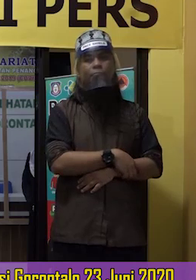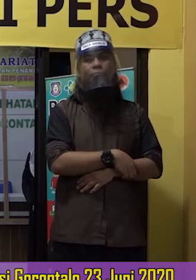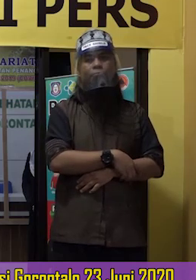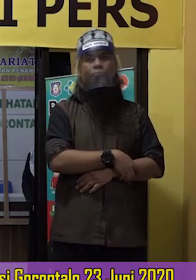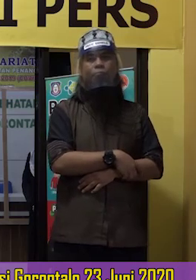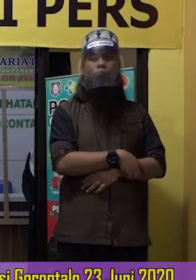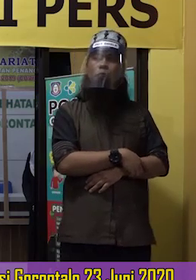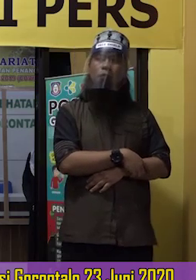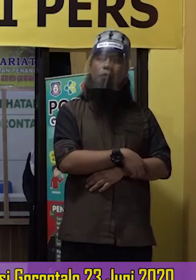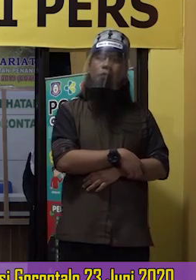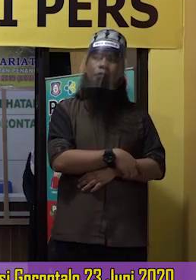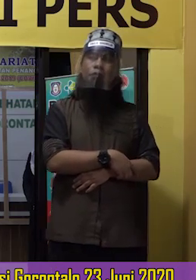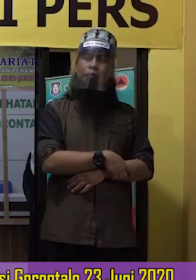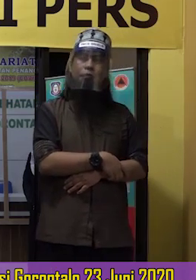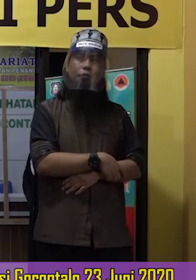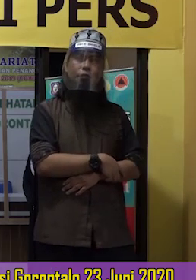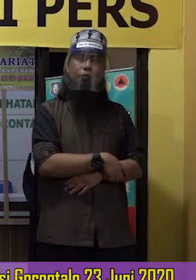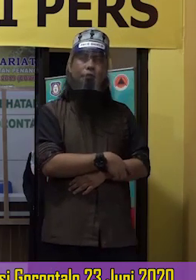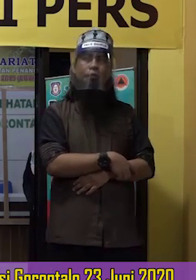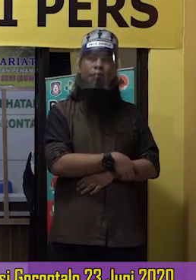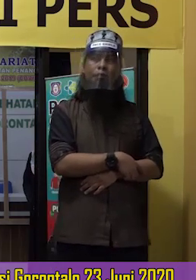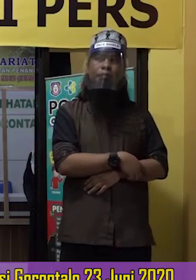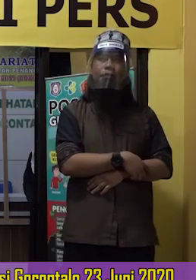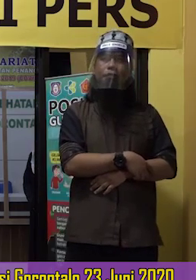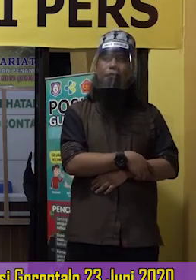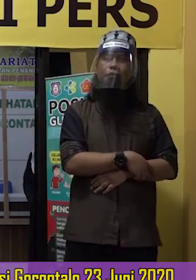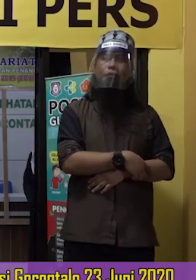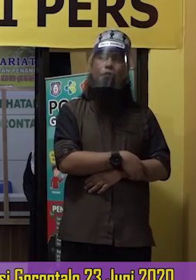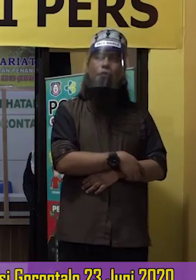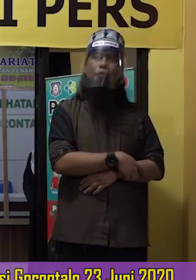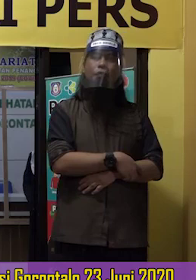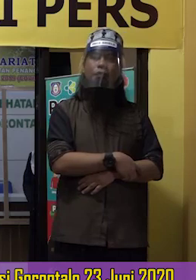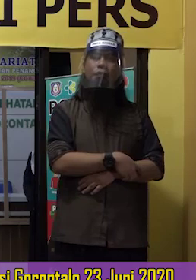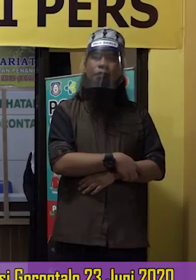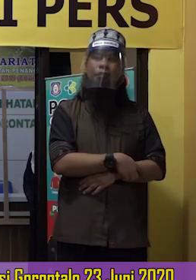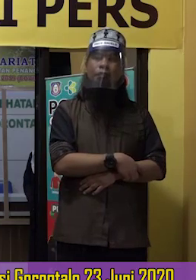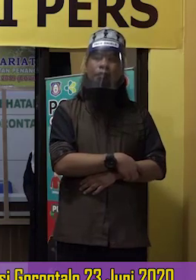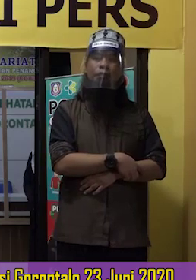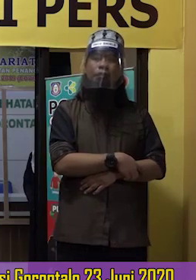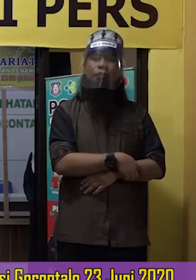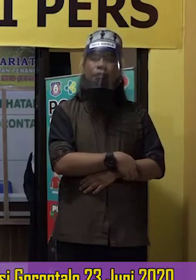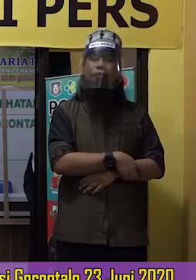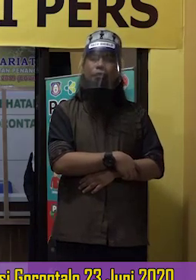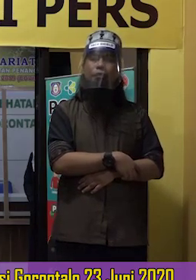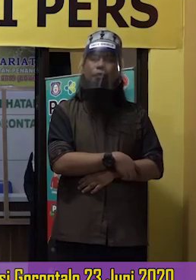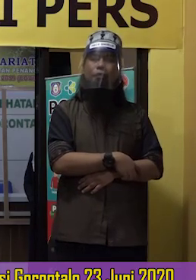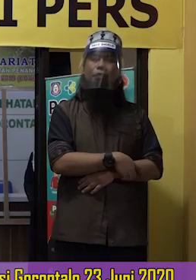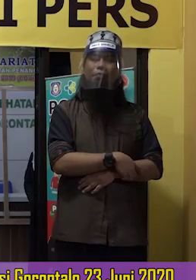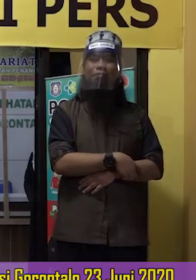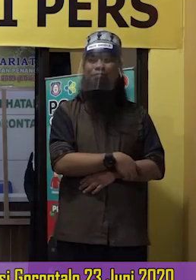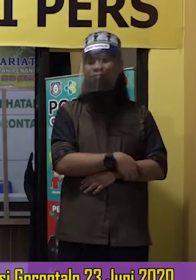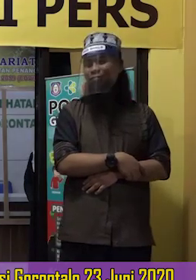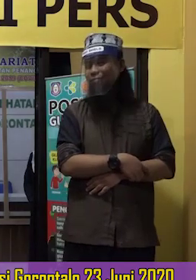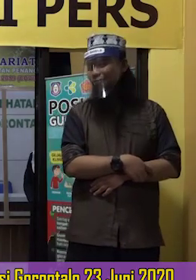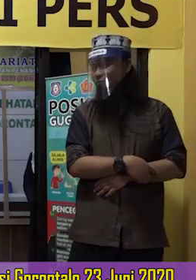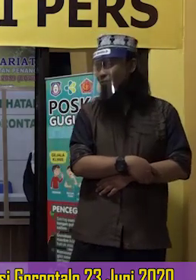ada himbauan, silakan, untuk himbauan tentang hidup sehat di dalam corona ini supaya gantian